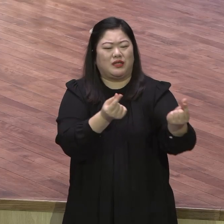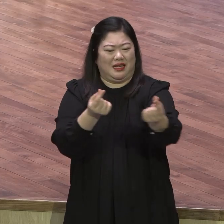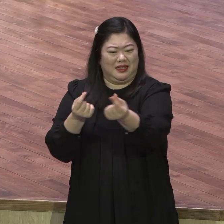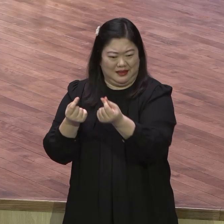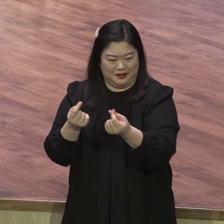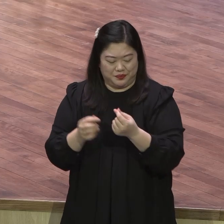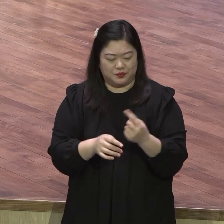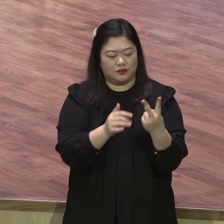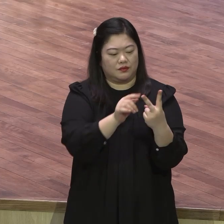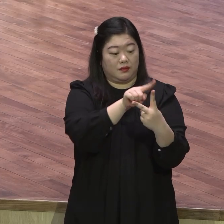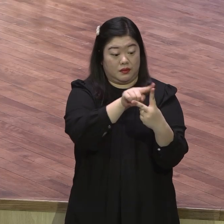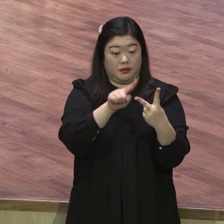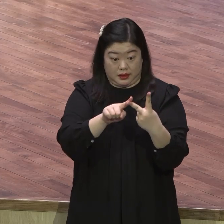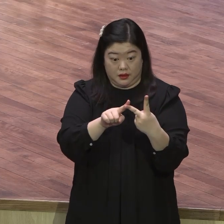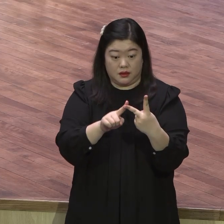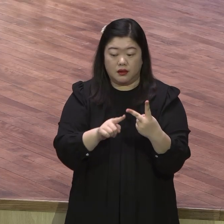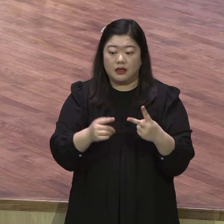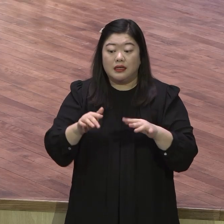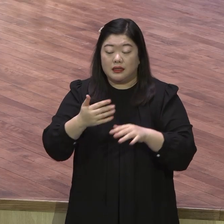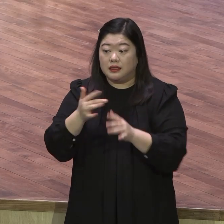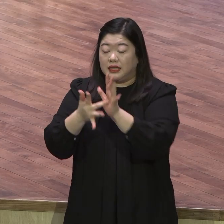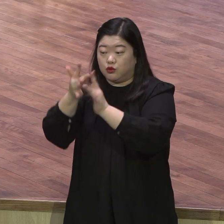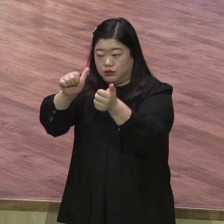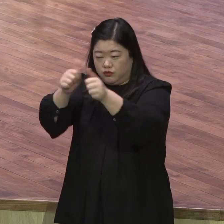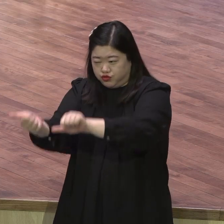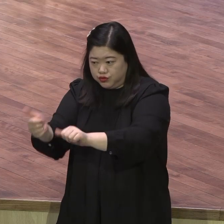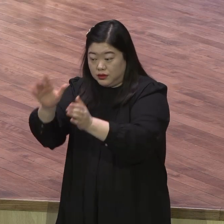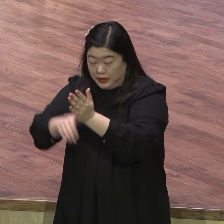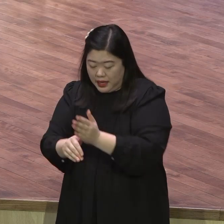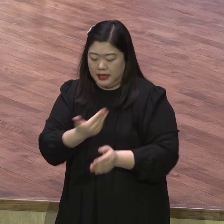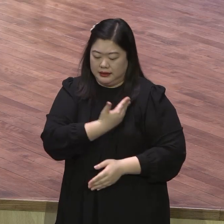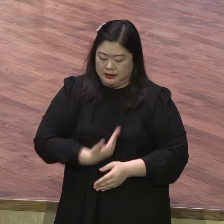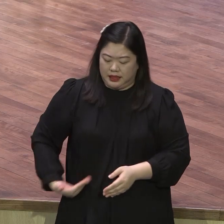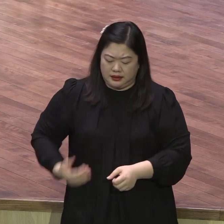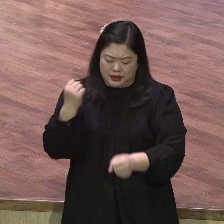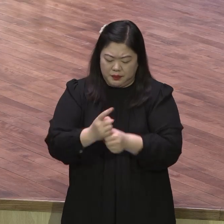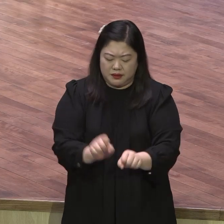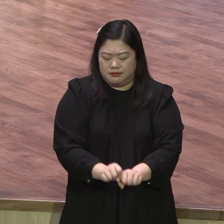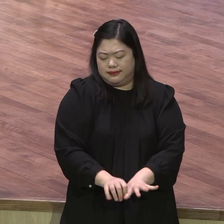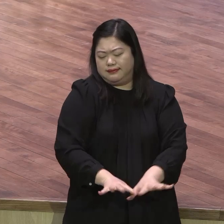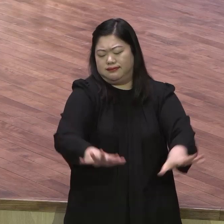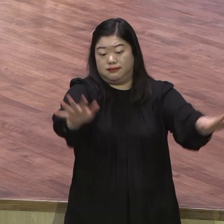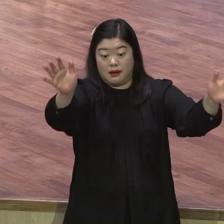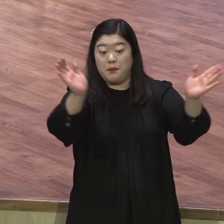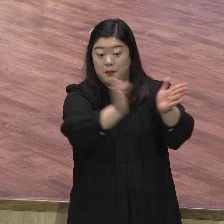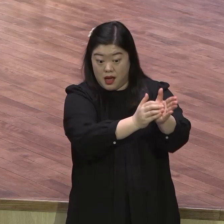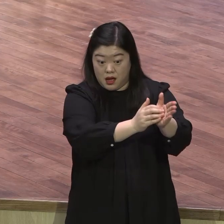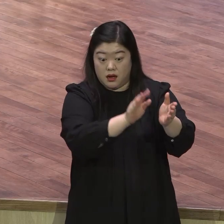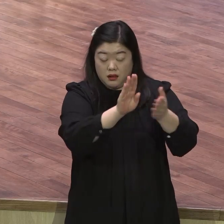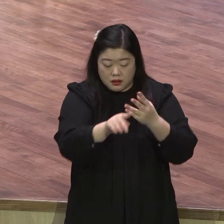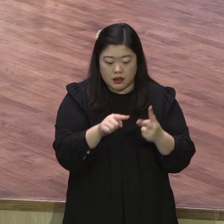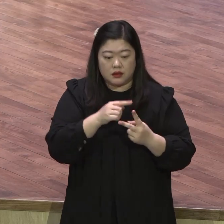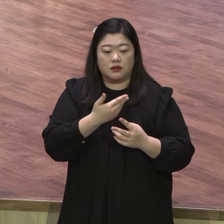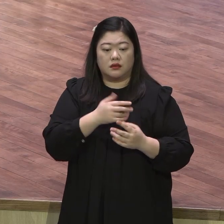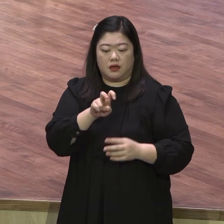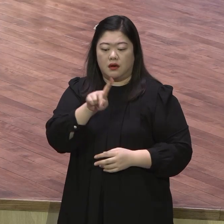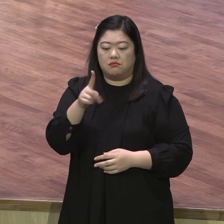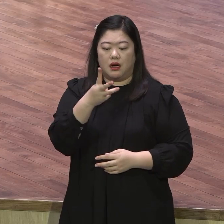이 두 사람은 달랐어요. 이 두 사람은 예수님이 십자가 지시는 동안 처음부터 끝까지 다 본 거예요.